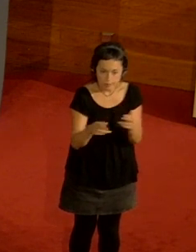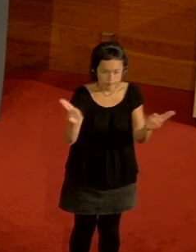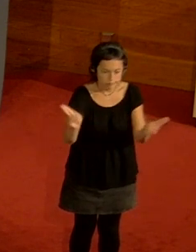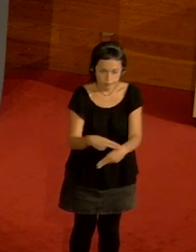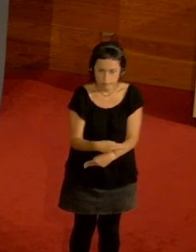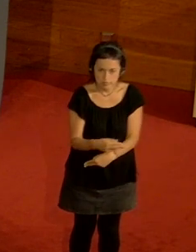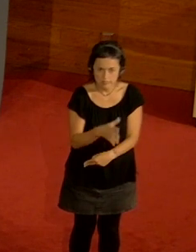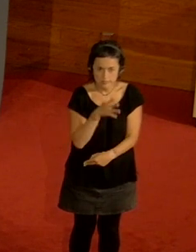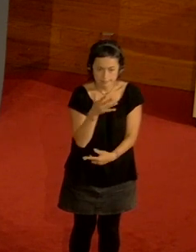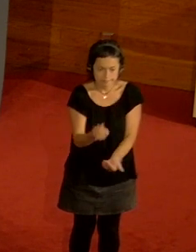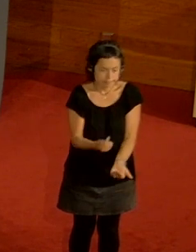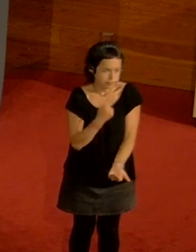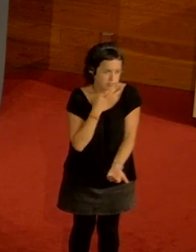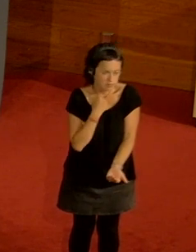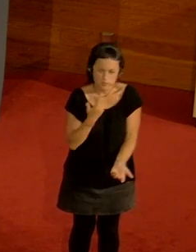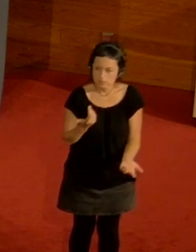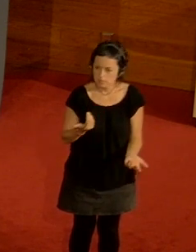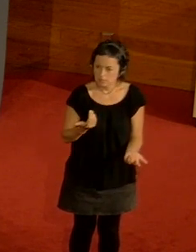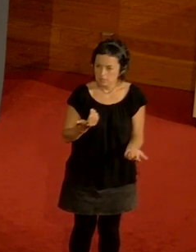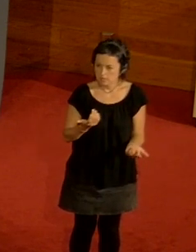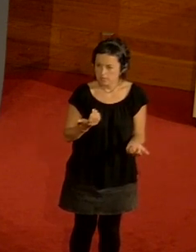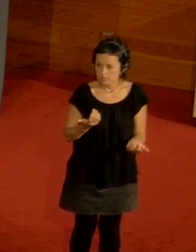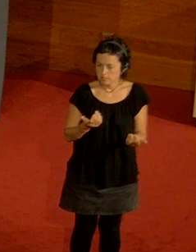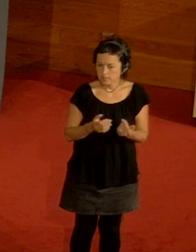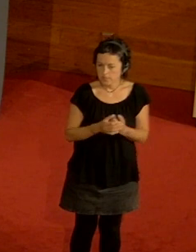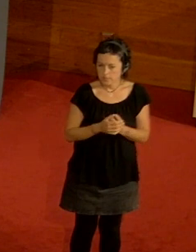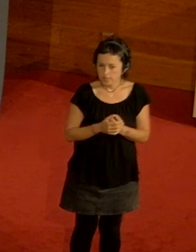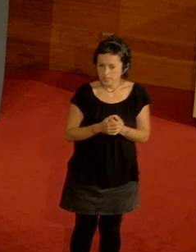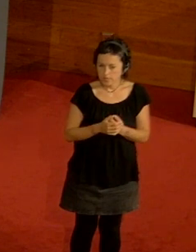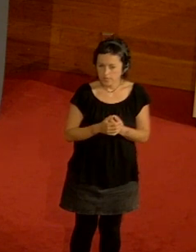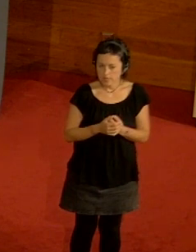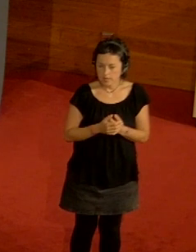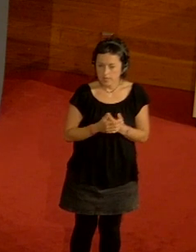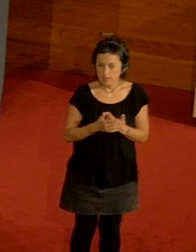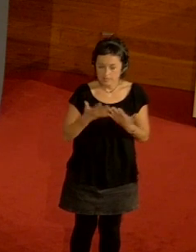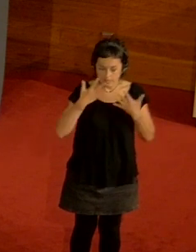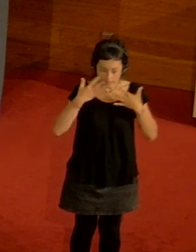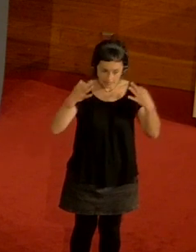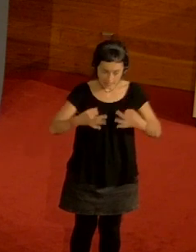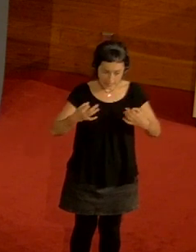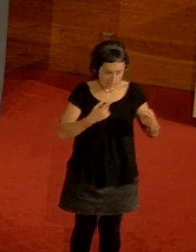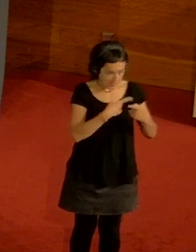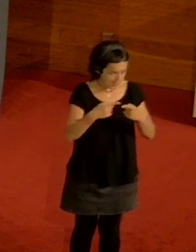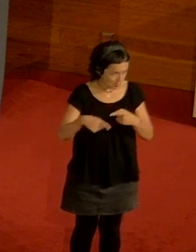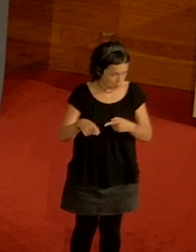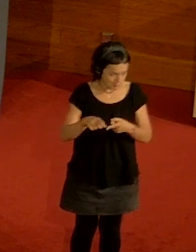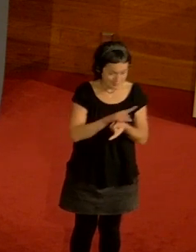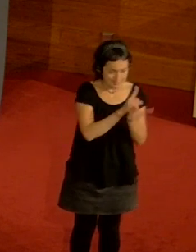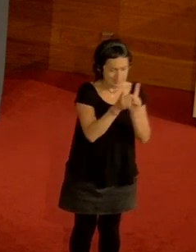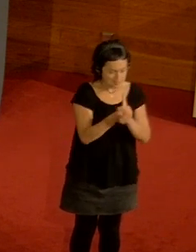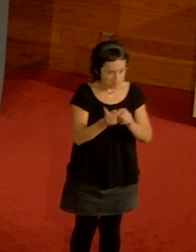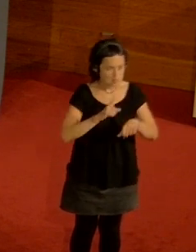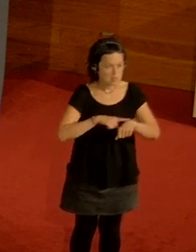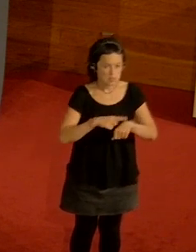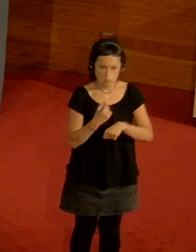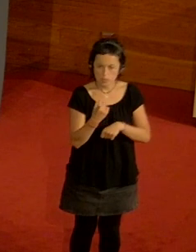pronto porque sin tener en cuenta que las cosas que que que transforman verdaderamente transformadoras requieren tiempo y yo